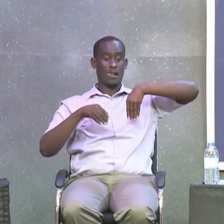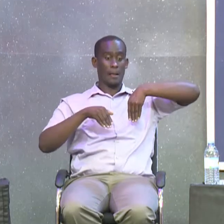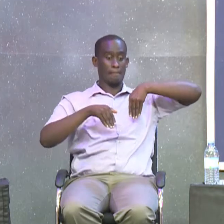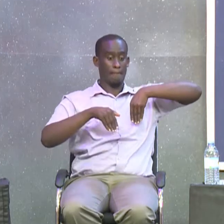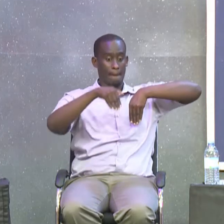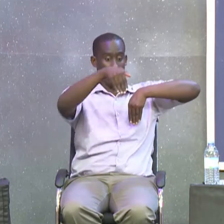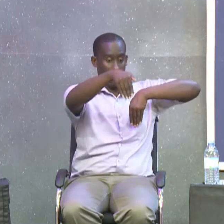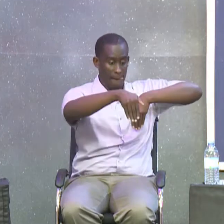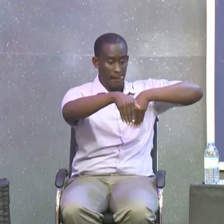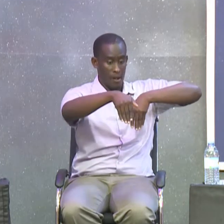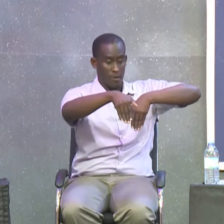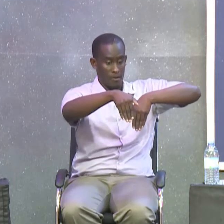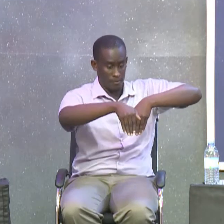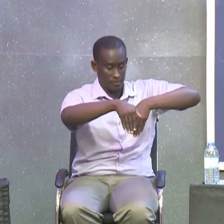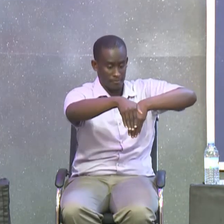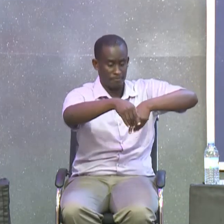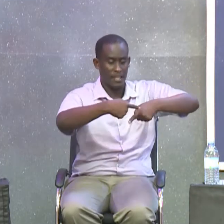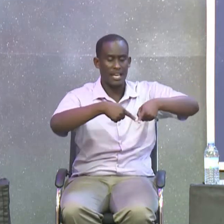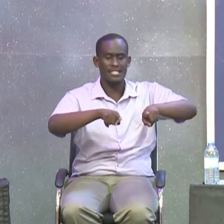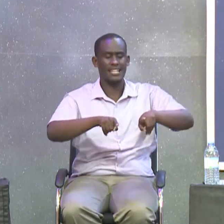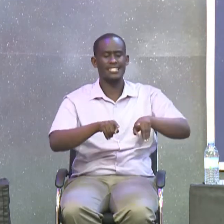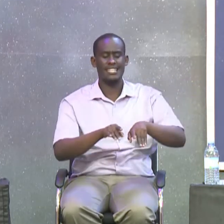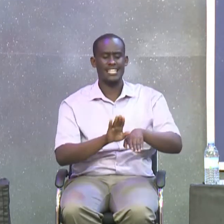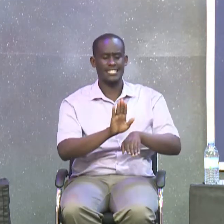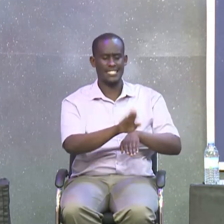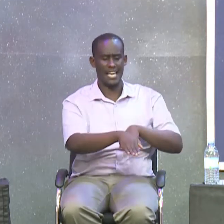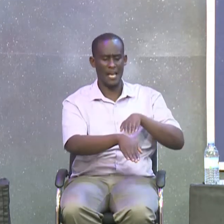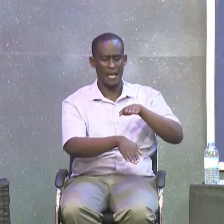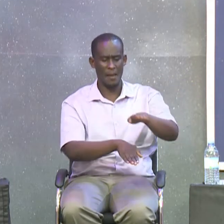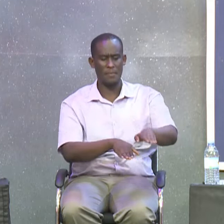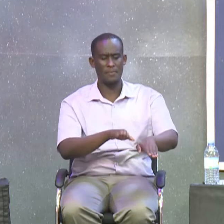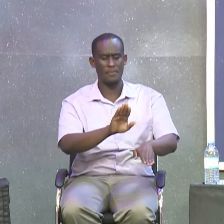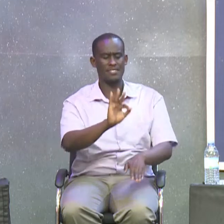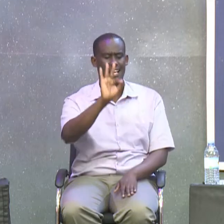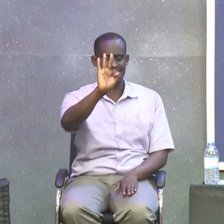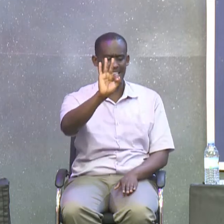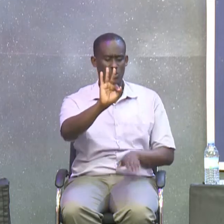takuleka wano step zaali ssatu zenzijukira